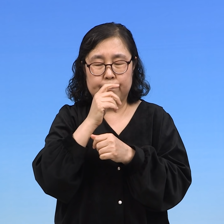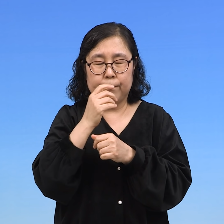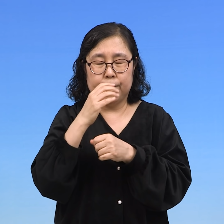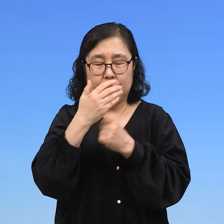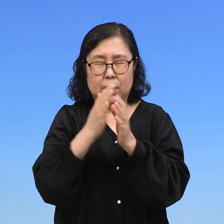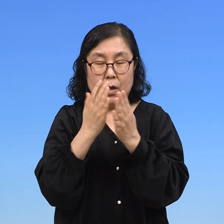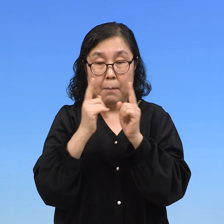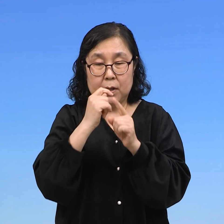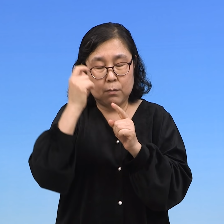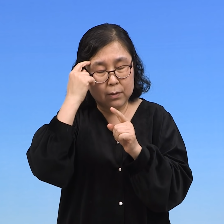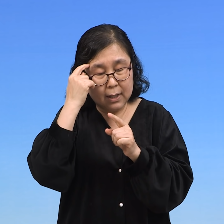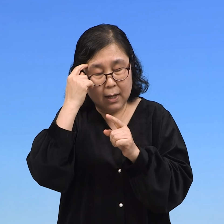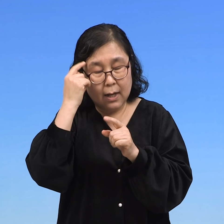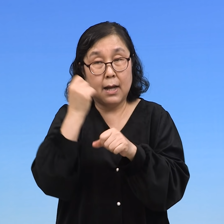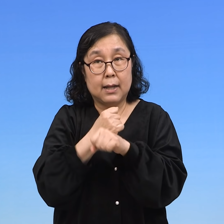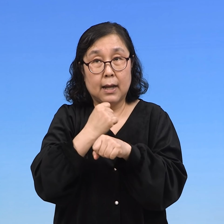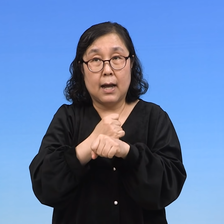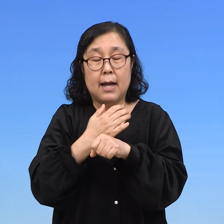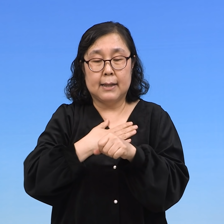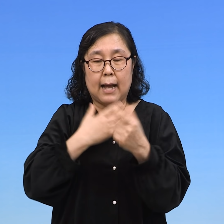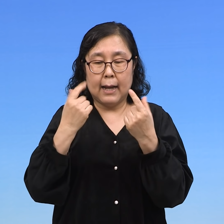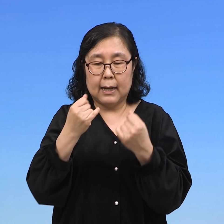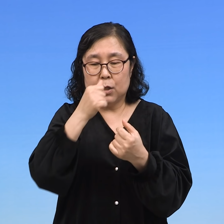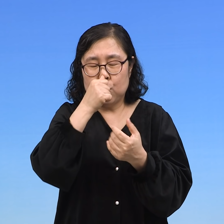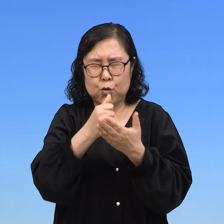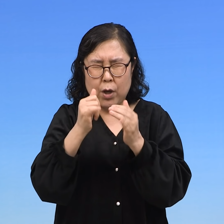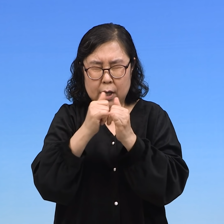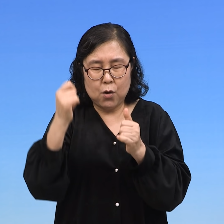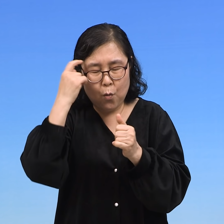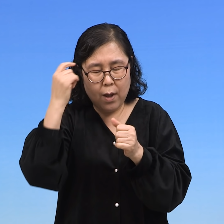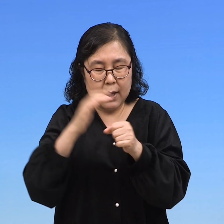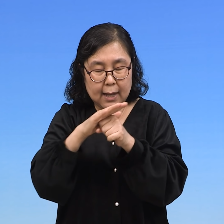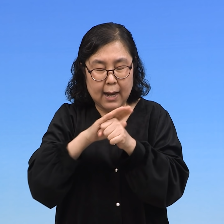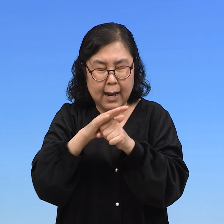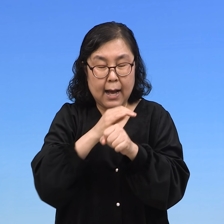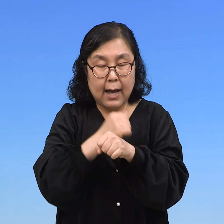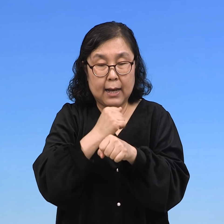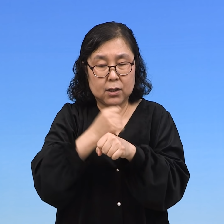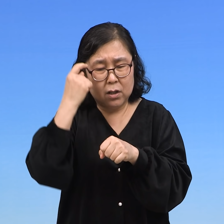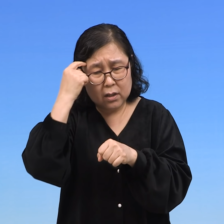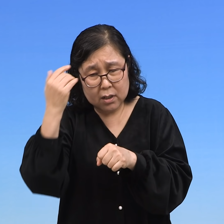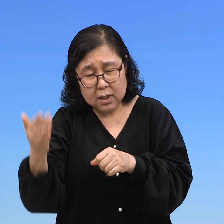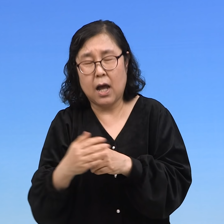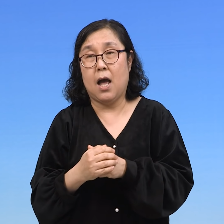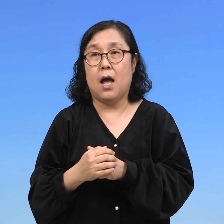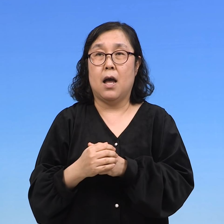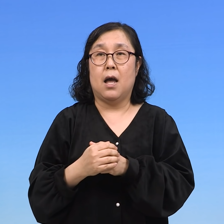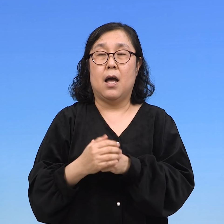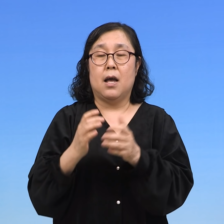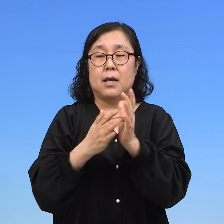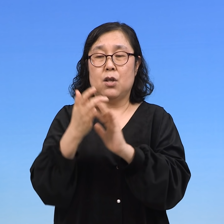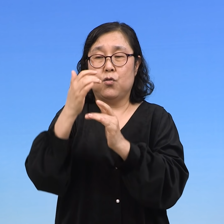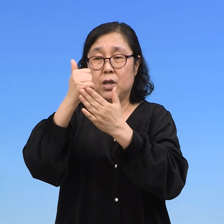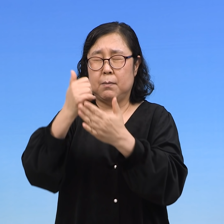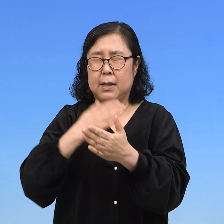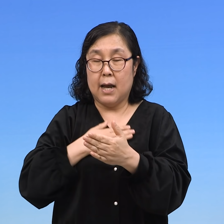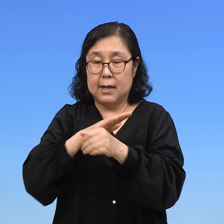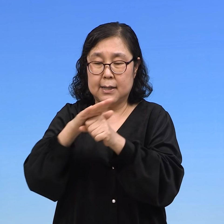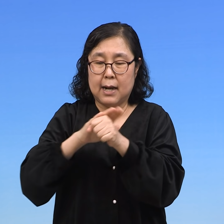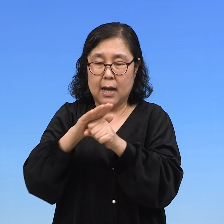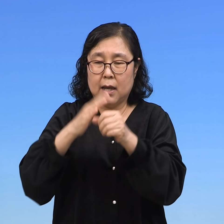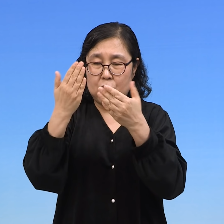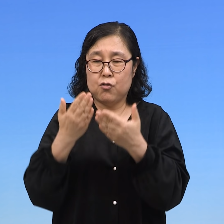나 같은 죄인을 주님이 왜 사랑하셨는지 그러면서 그 주님이 저를 사랑해 주시기 위하여